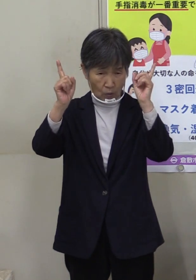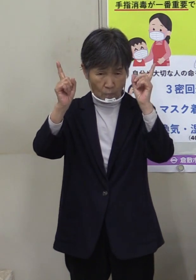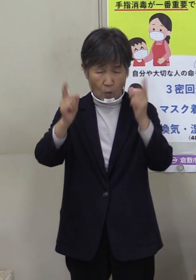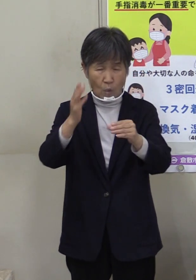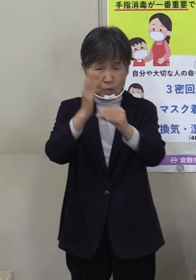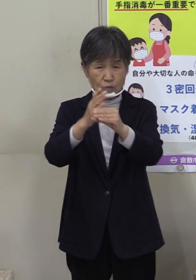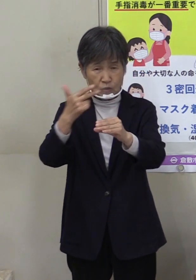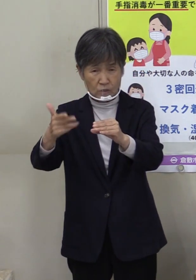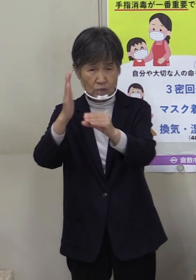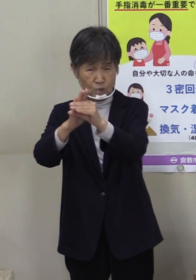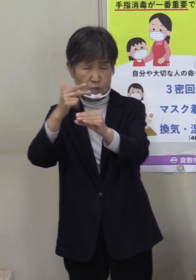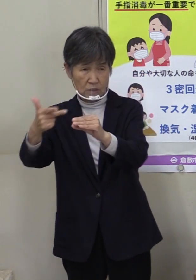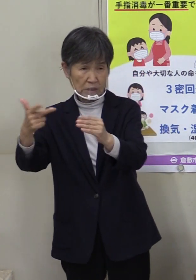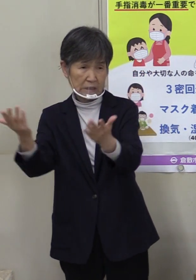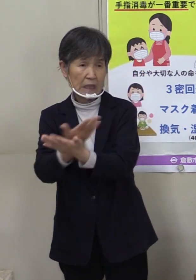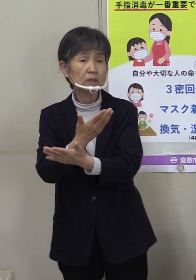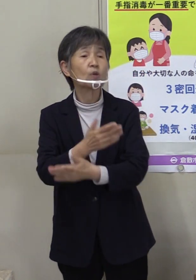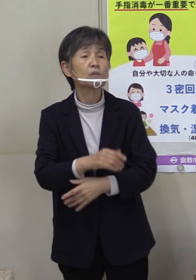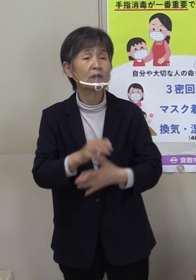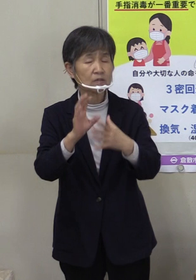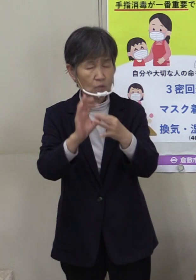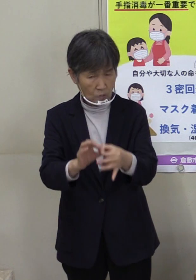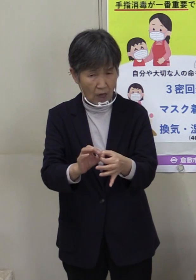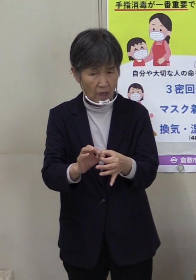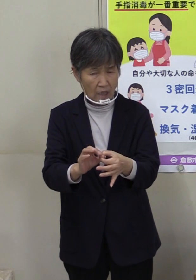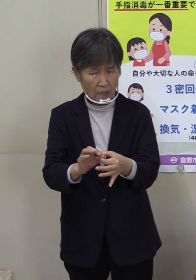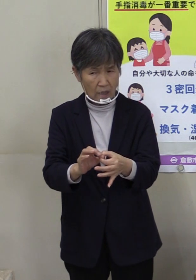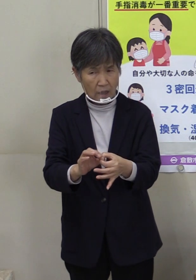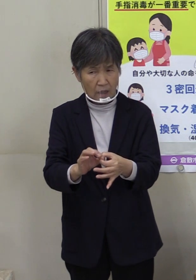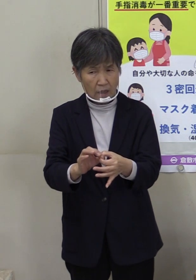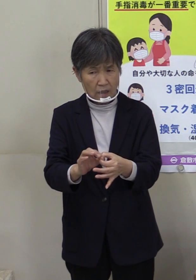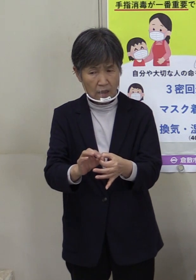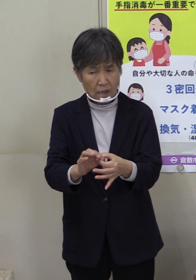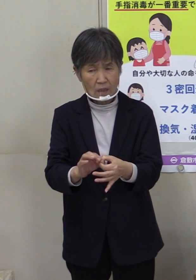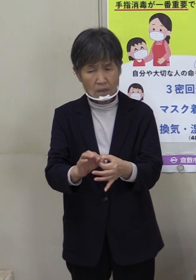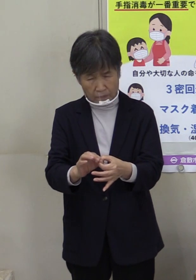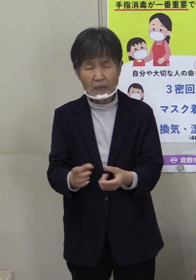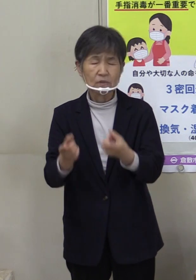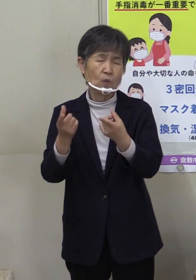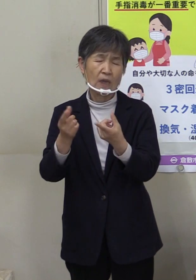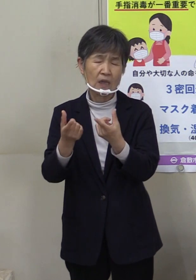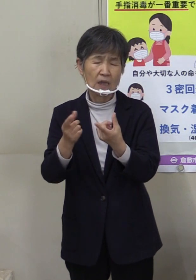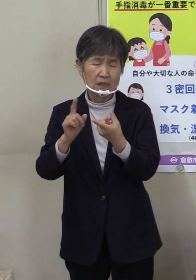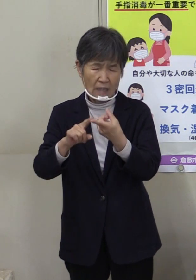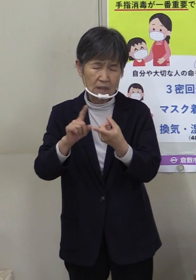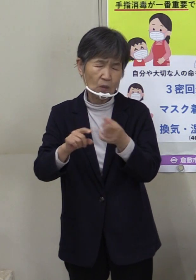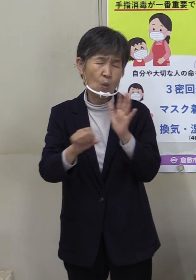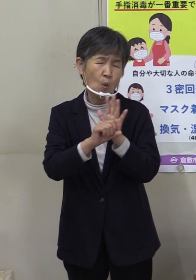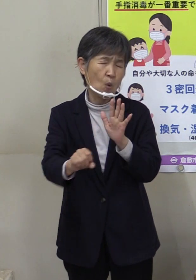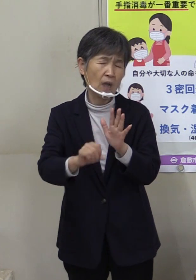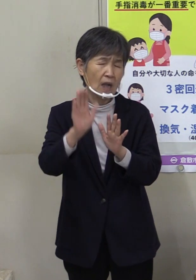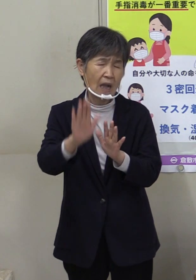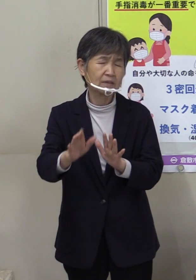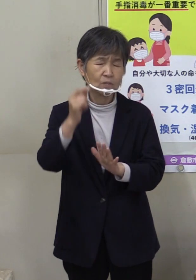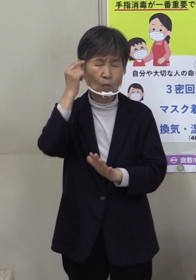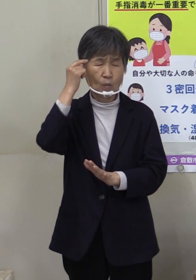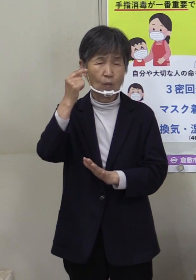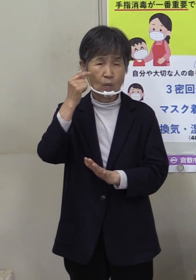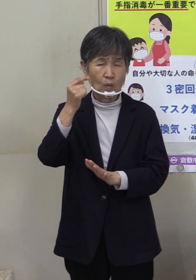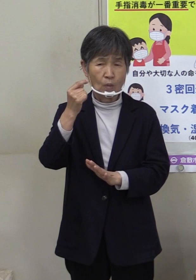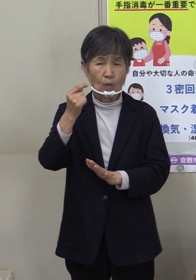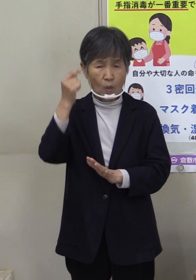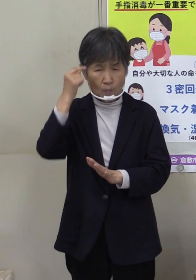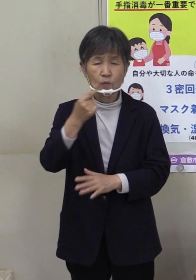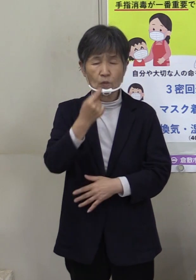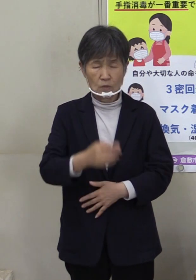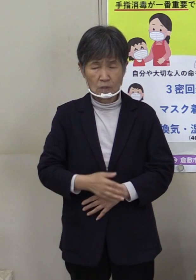通知させていただいておりますので、そういう意味から言うとそれなりの効果はあるのではないかなと、そう思